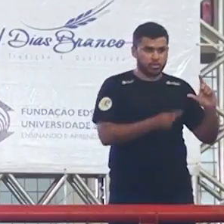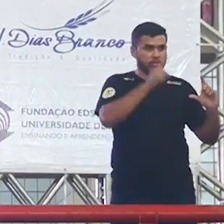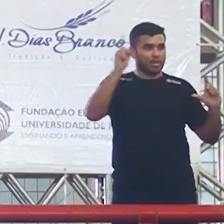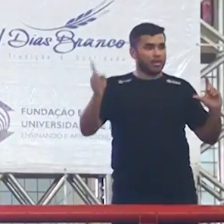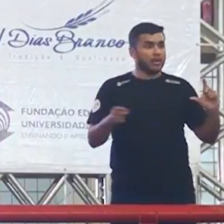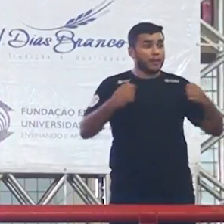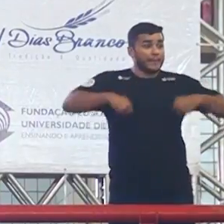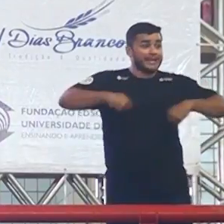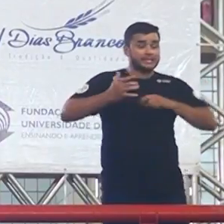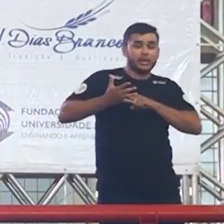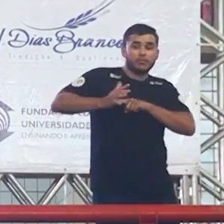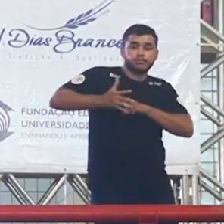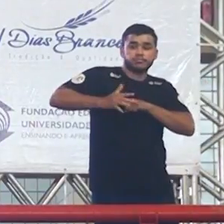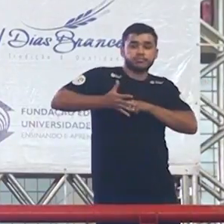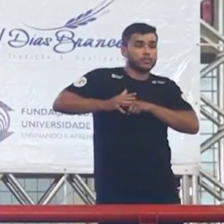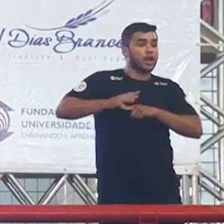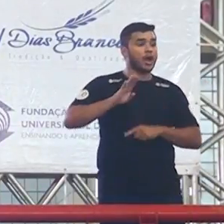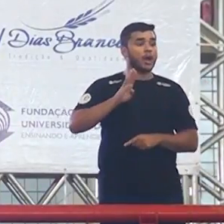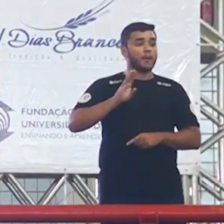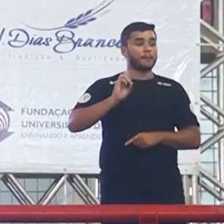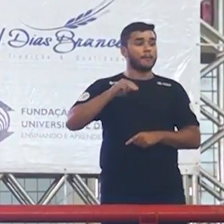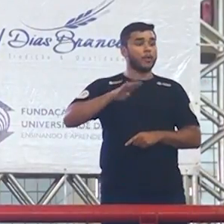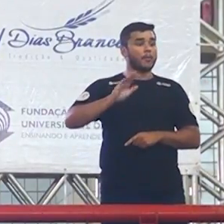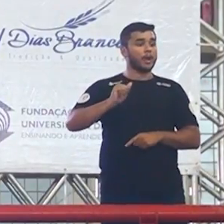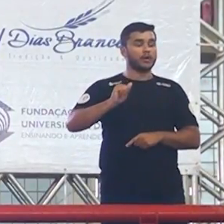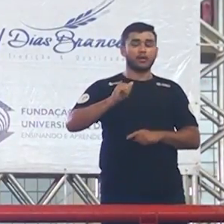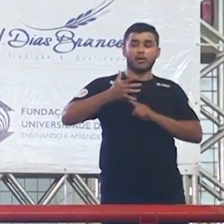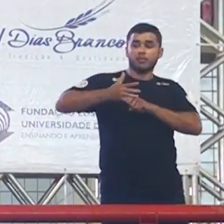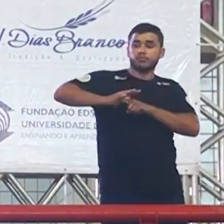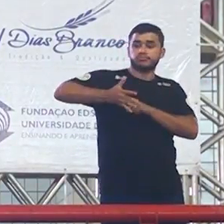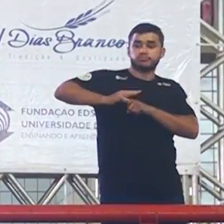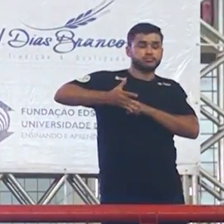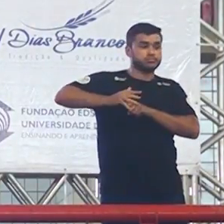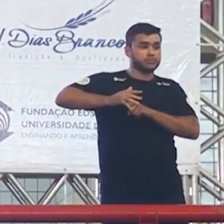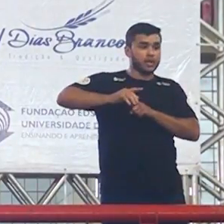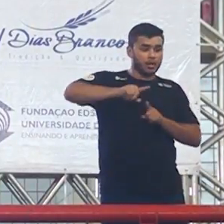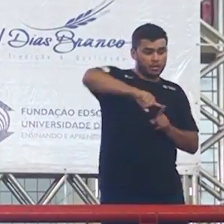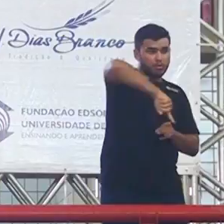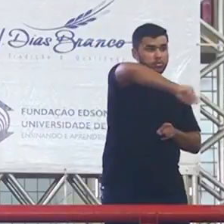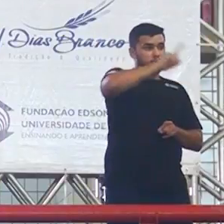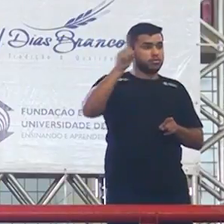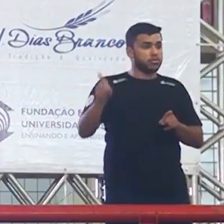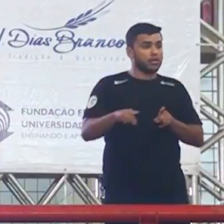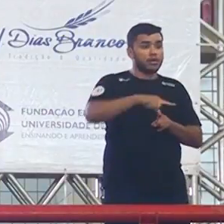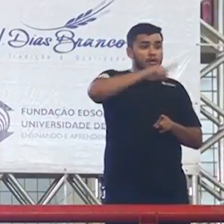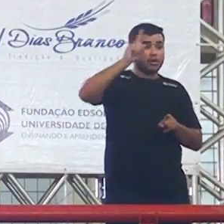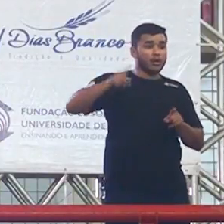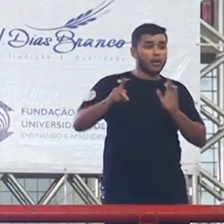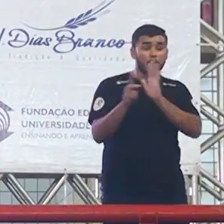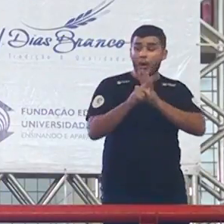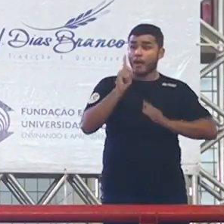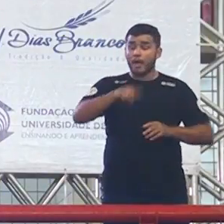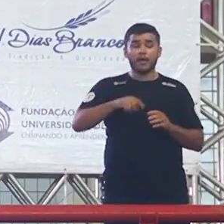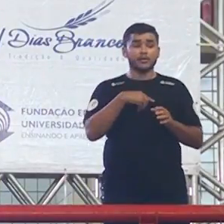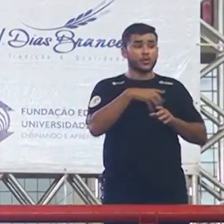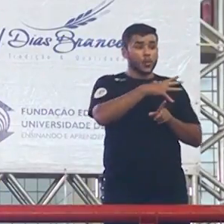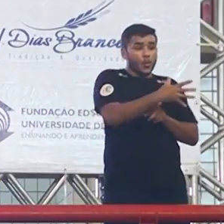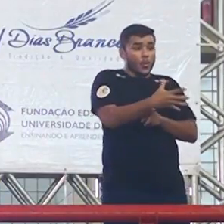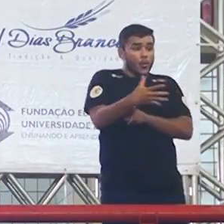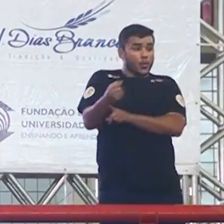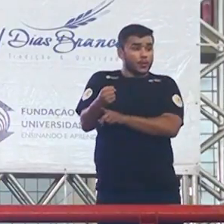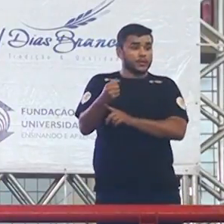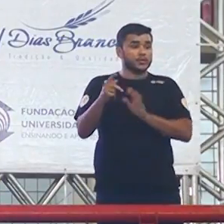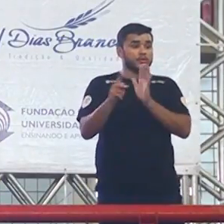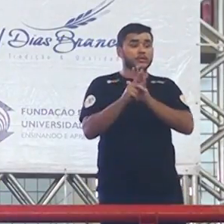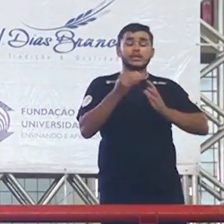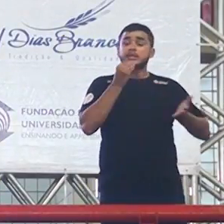colocar uma bomba d'água. O gerador faz o papel da bomba d'água. Quando a corrente elétrica chega lá, ele puxa e volta. Ou seja, sempre vai deixar